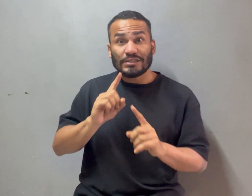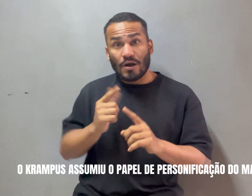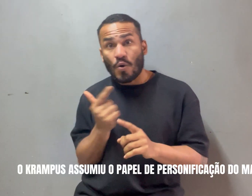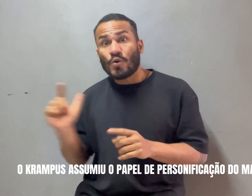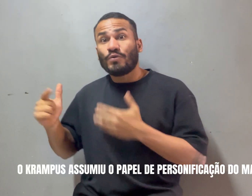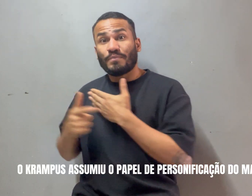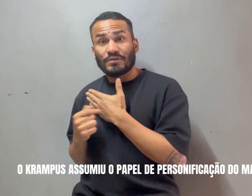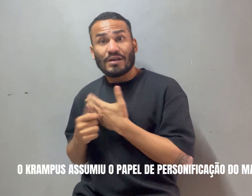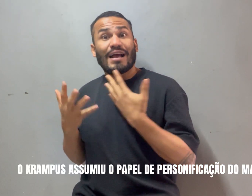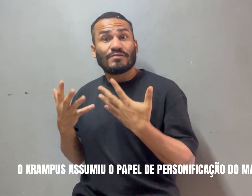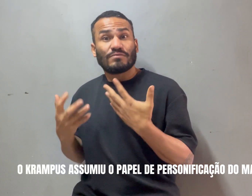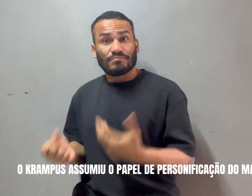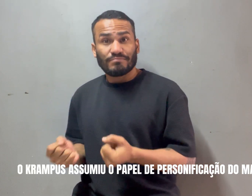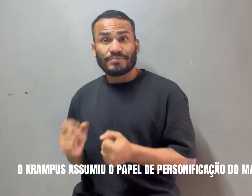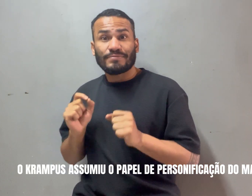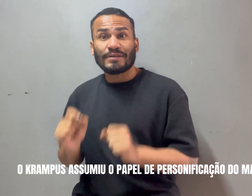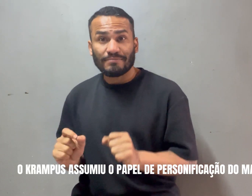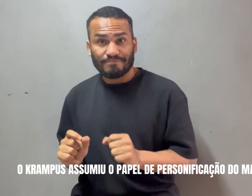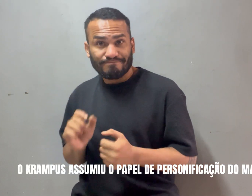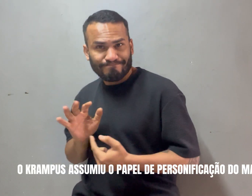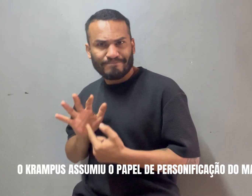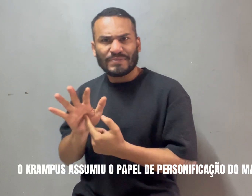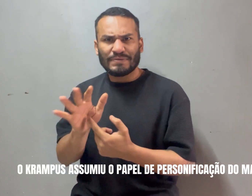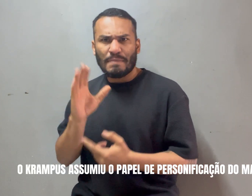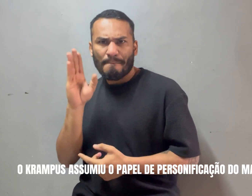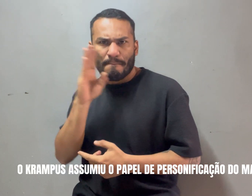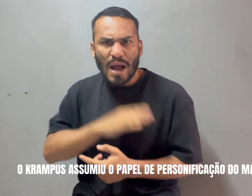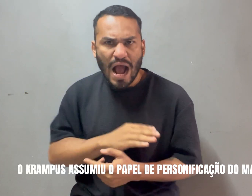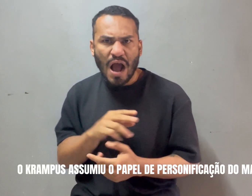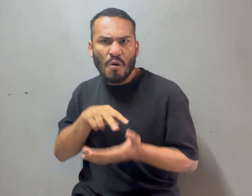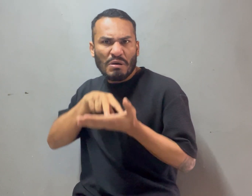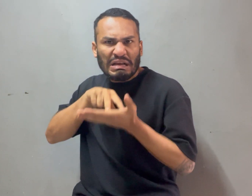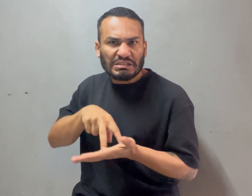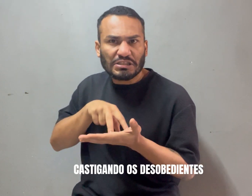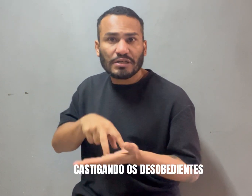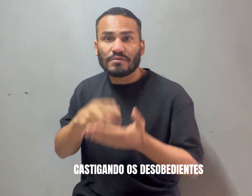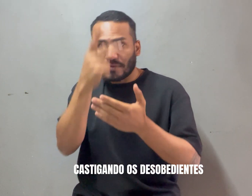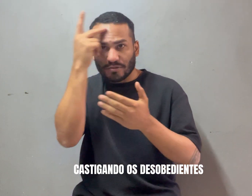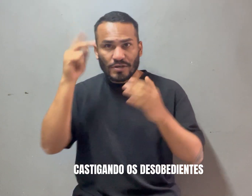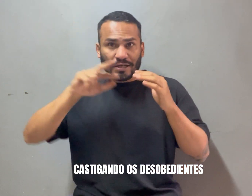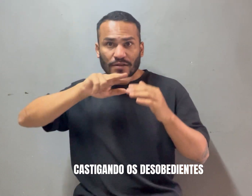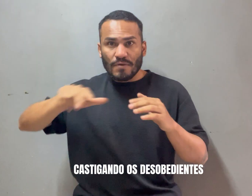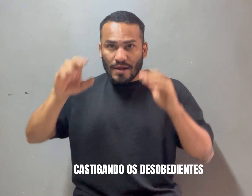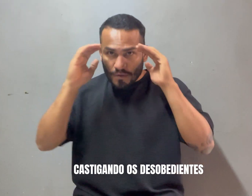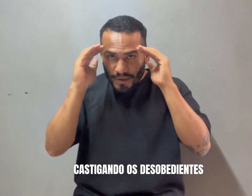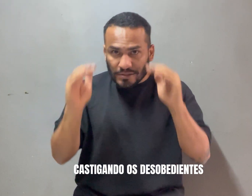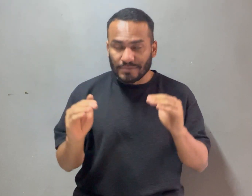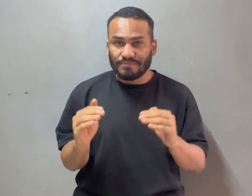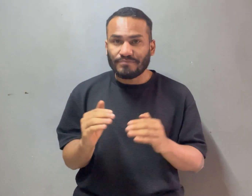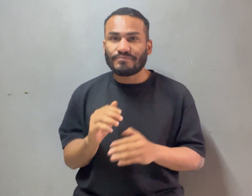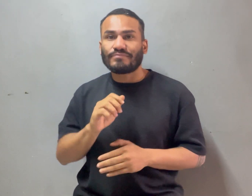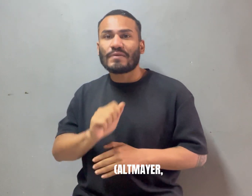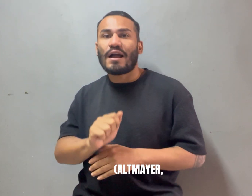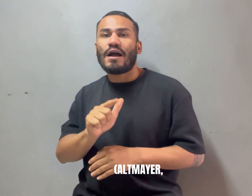o Krampus assumiu o papel de personificação do mal, castigando os desobedientes.